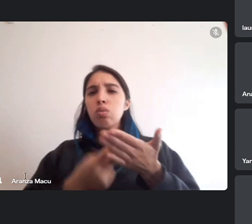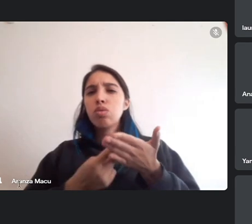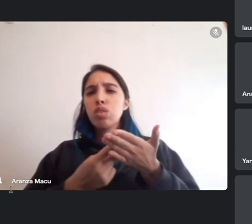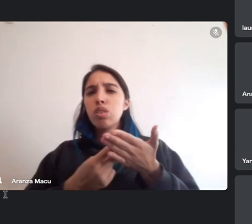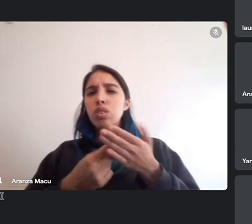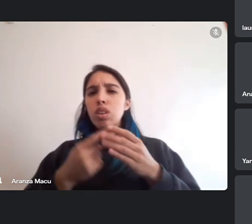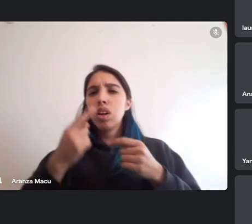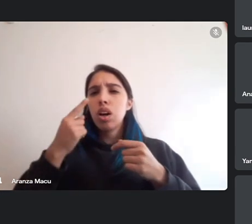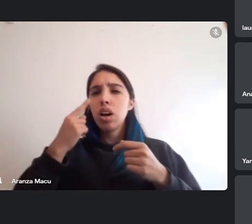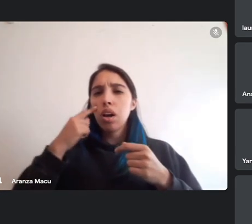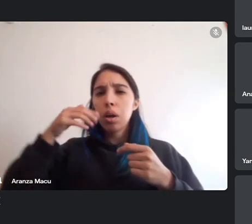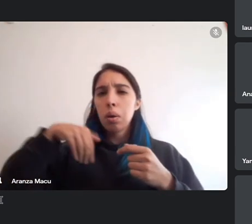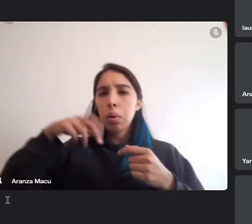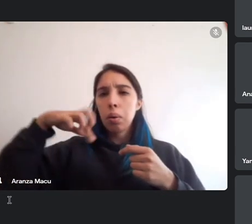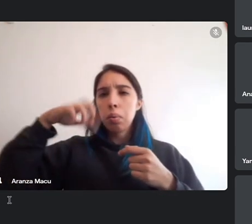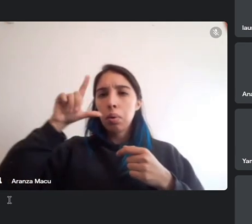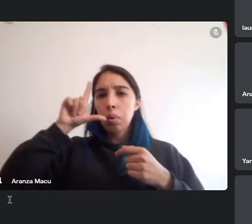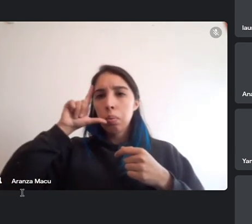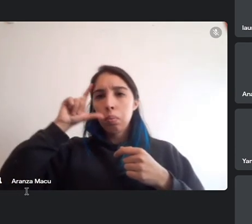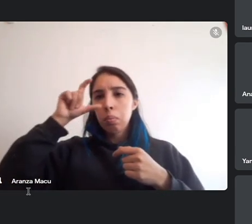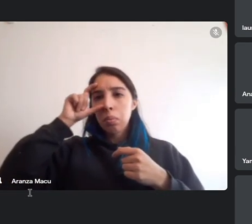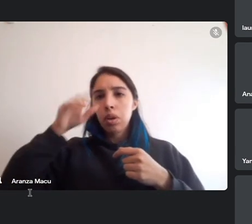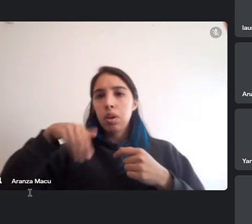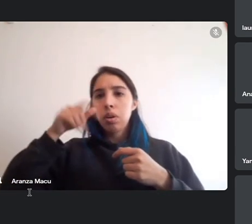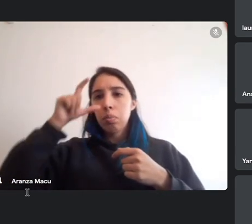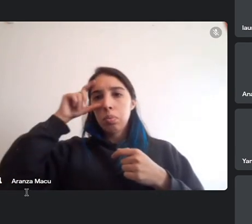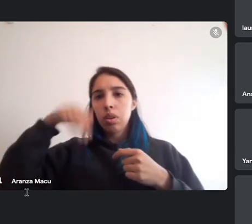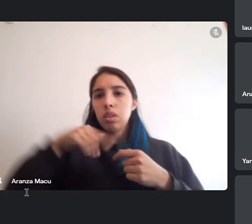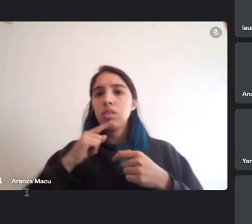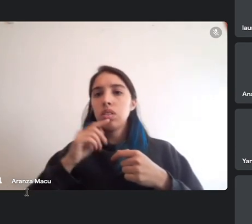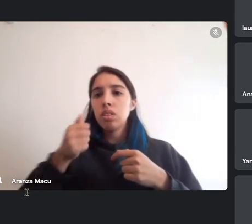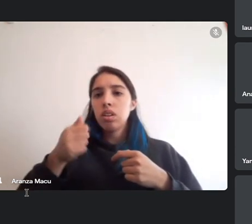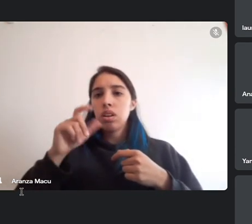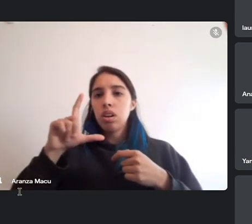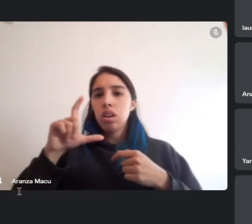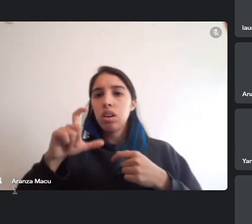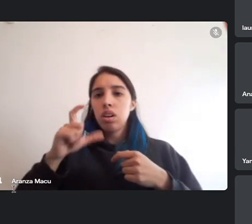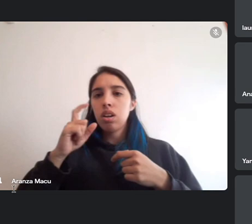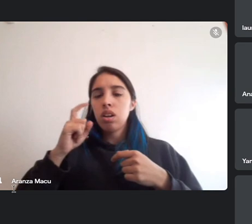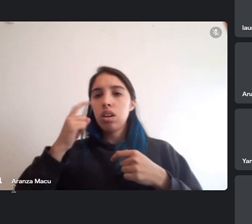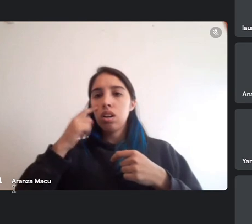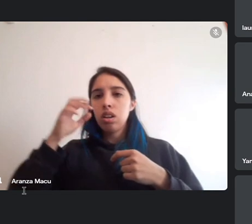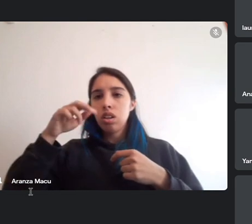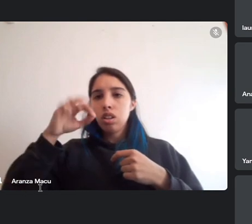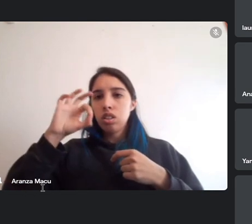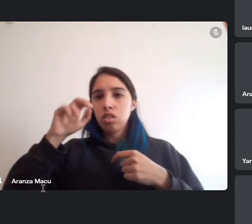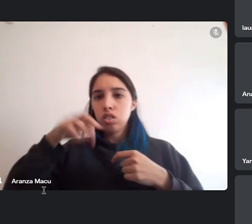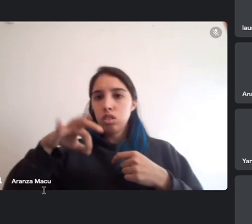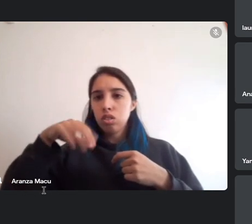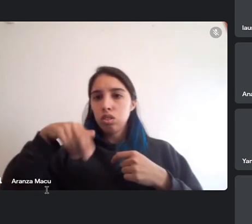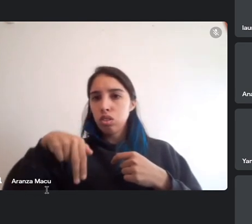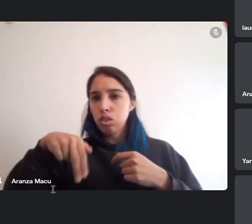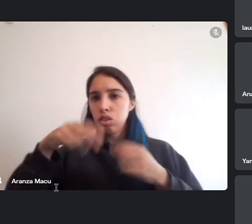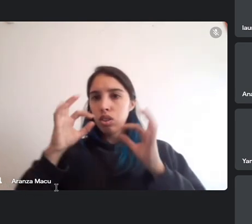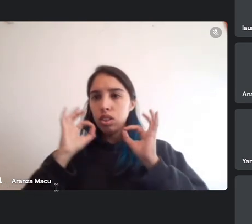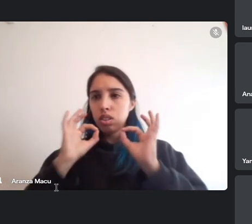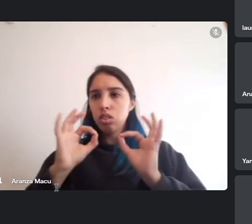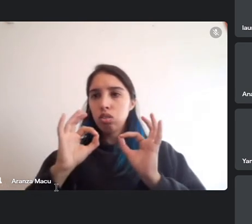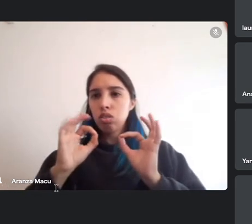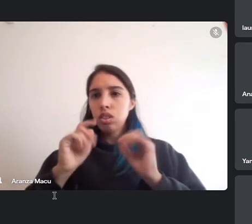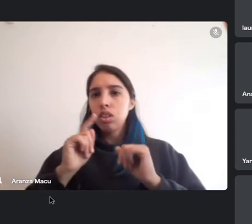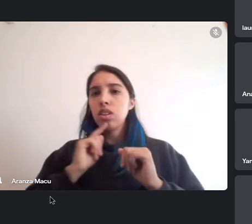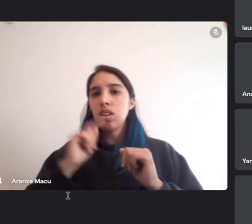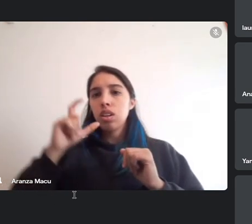TIC requiere integración al currículum. De las TIC al currículum, sí.